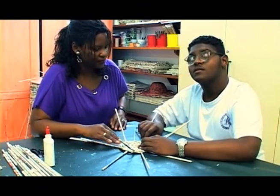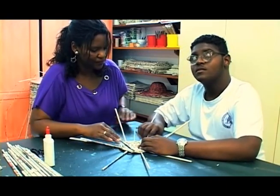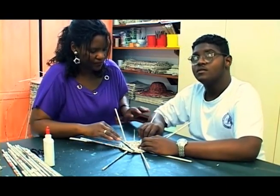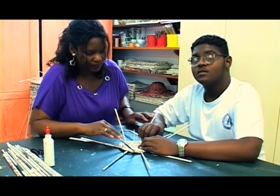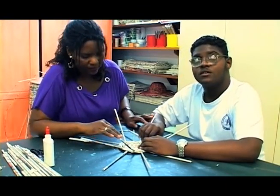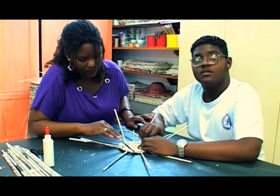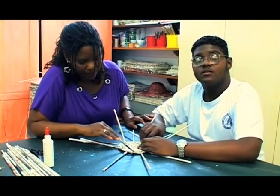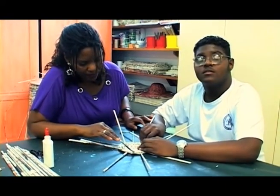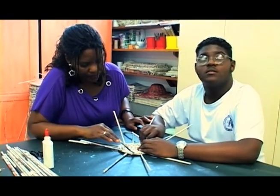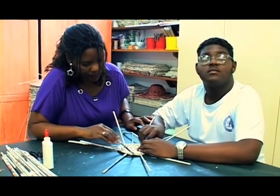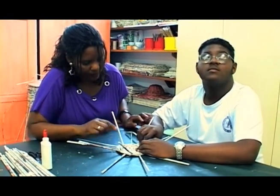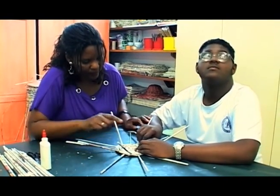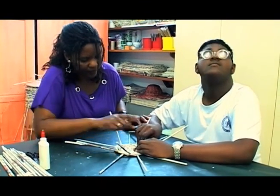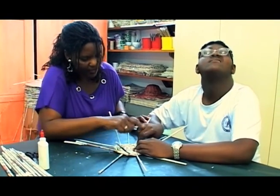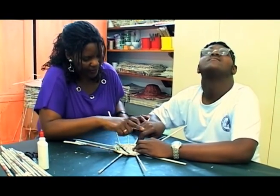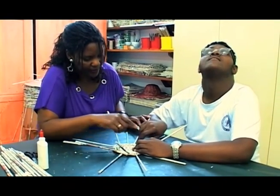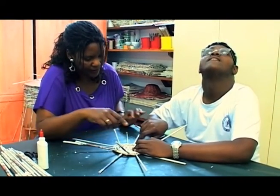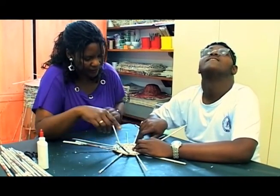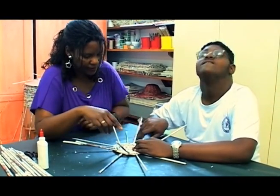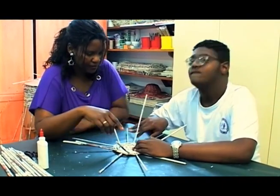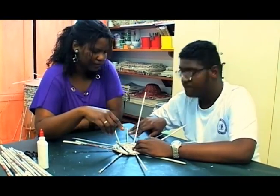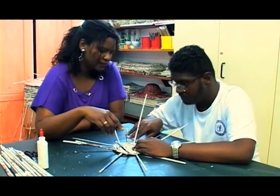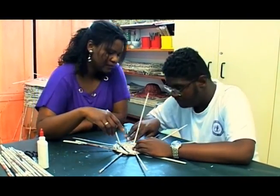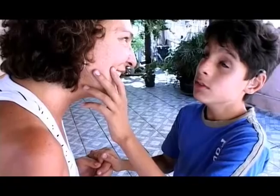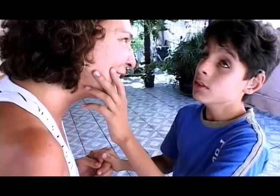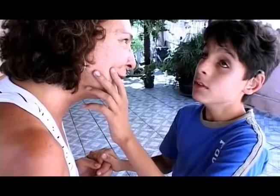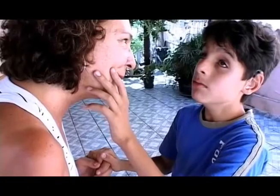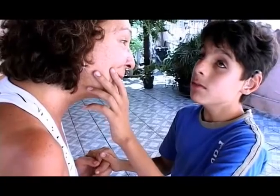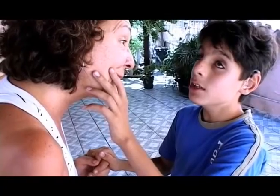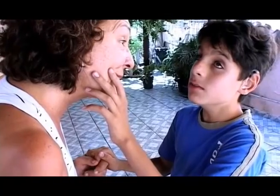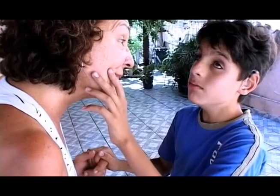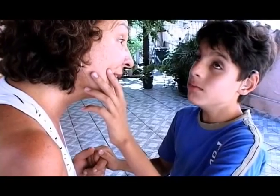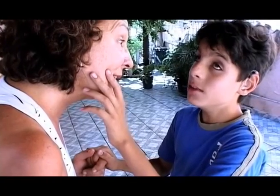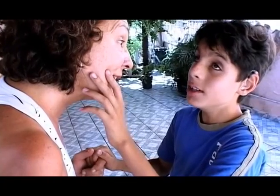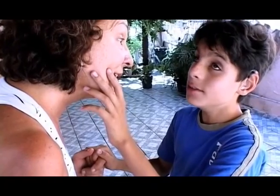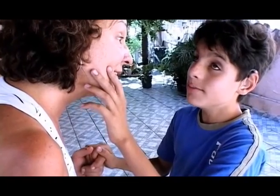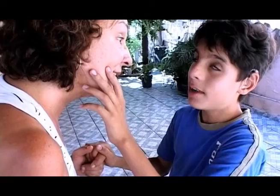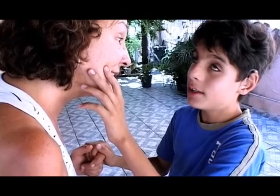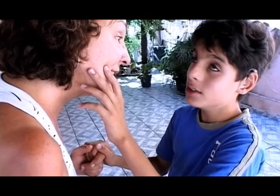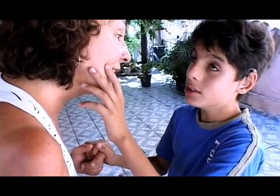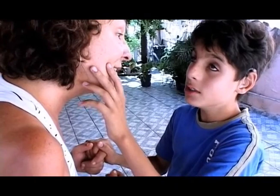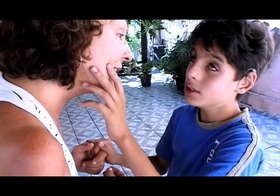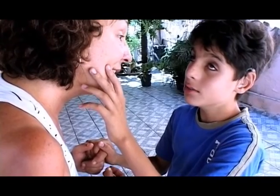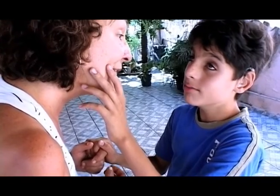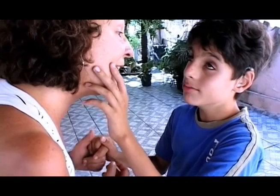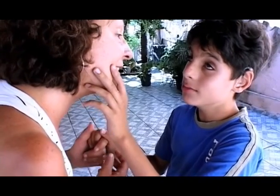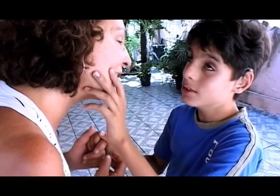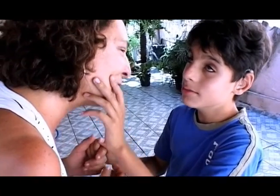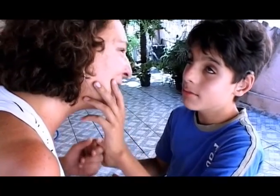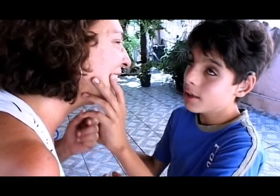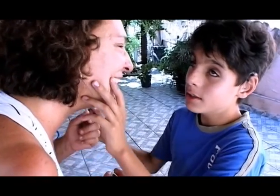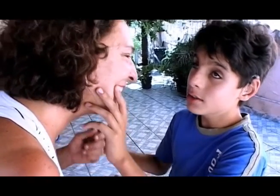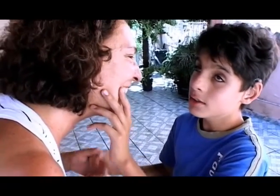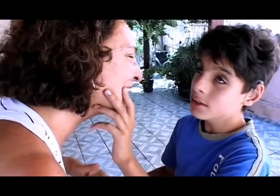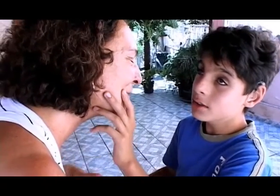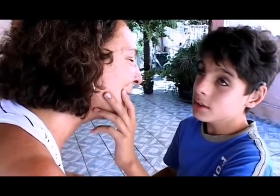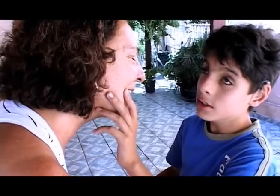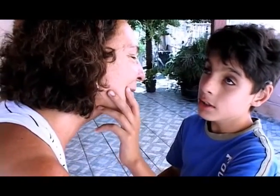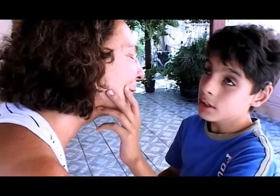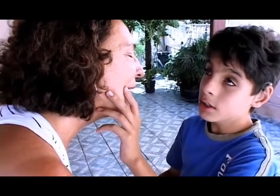Outras têm audição suficiente para reconhecer sons familiares, entender alguma fala ou desenvolver a própria